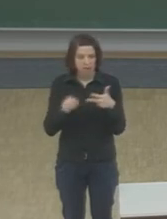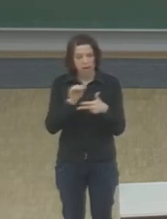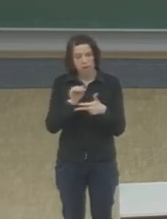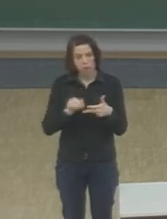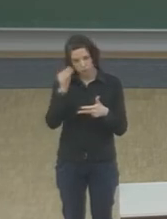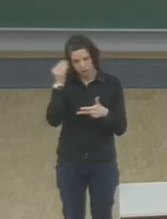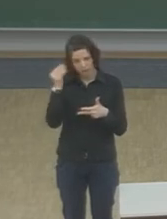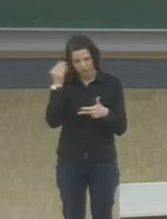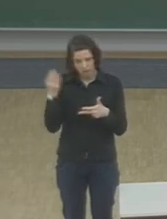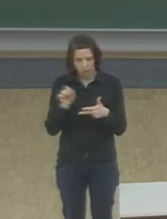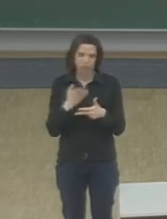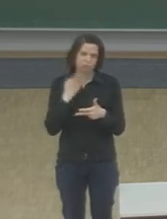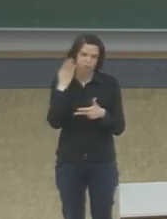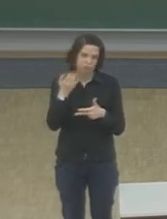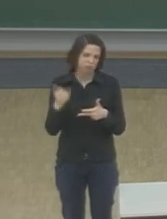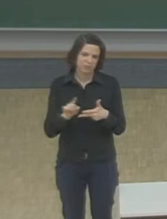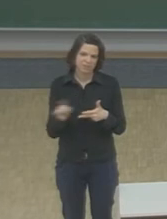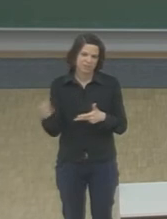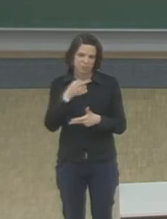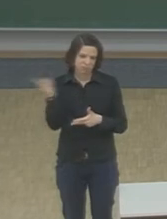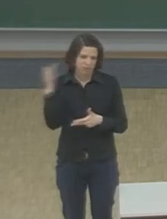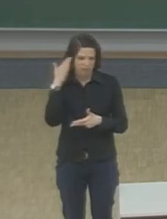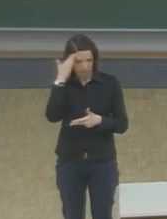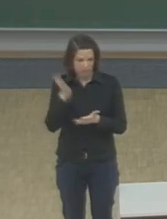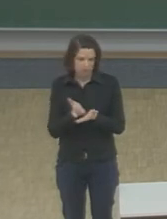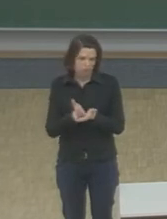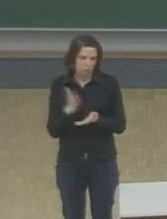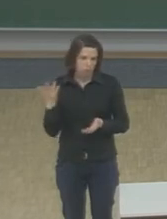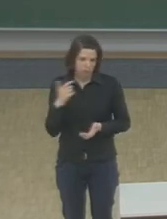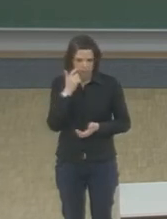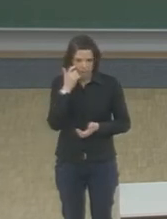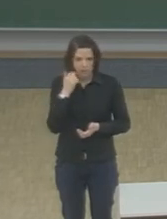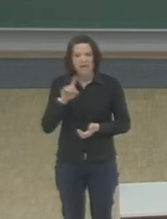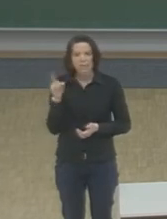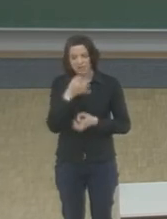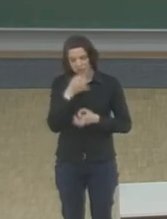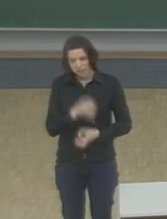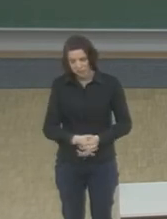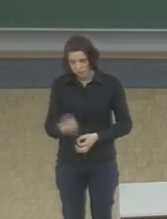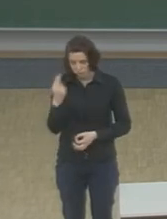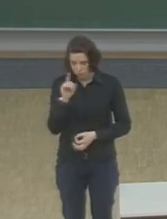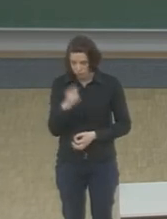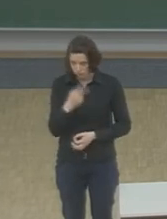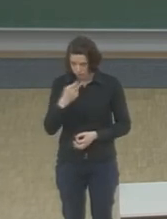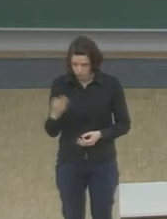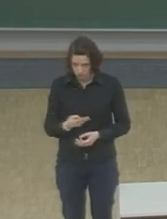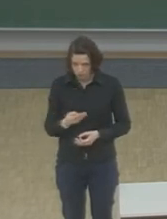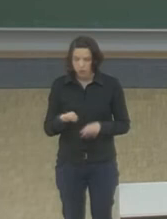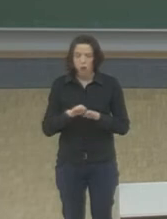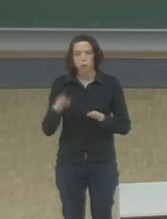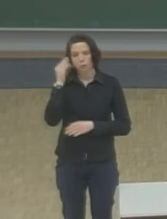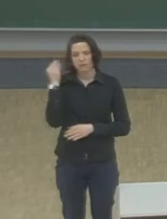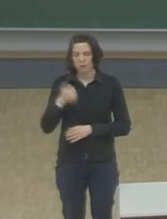werde ich jetzt trotzdem nicht vorlesen, weil die kennen Sie eh alle. Genauer ansehen sollten wir uns allerdings Grunderfahrung